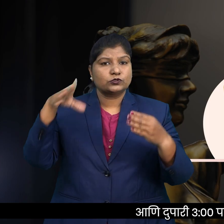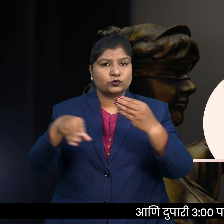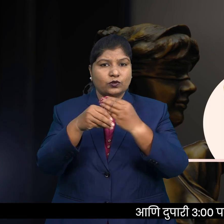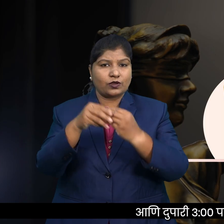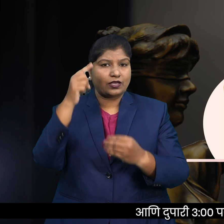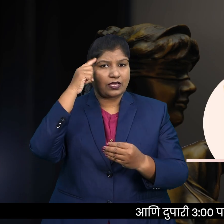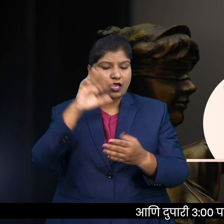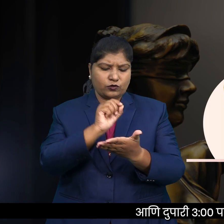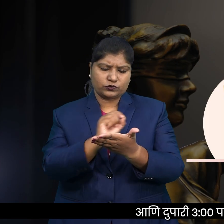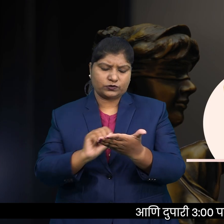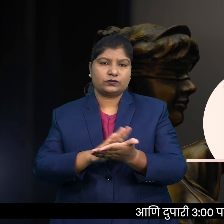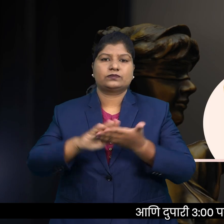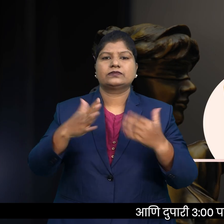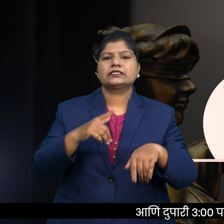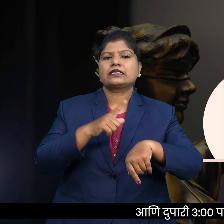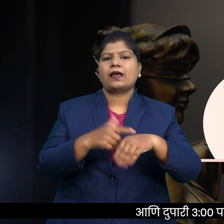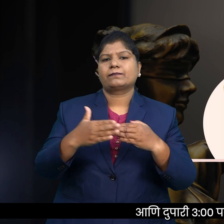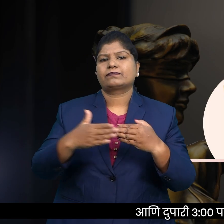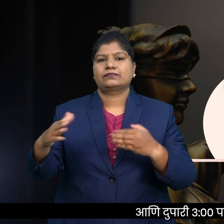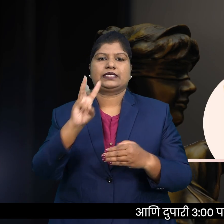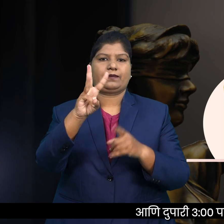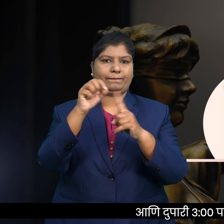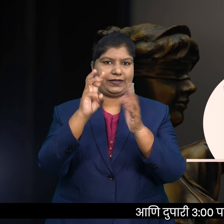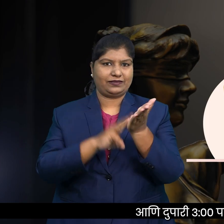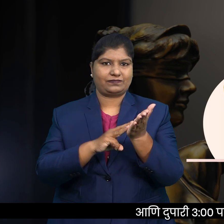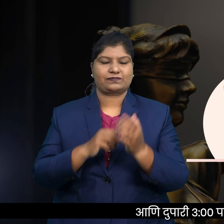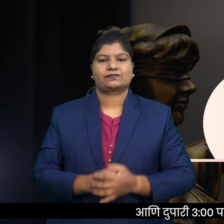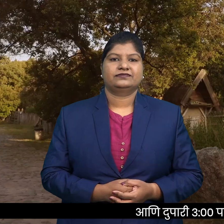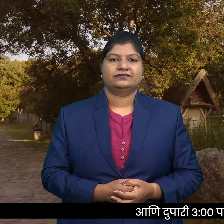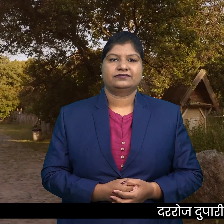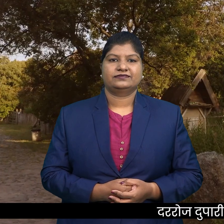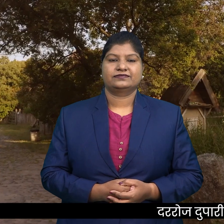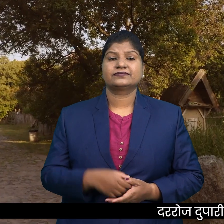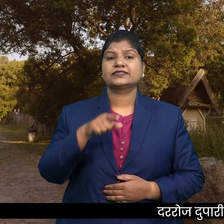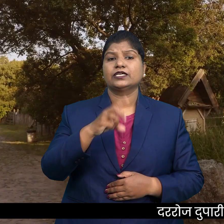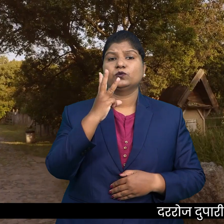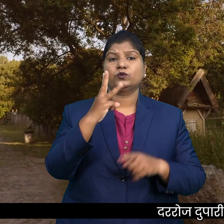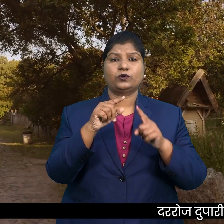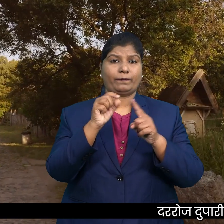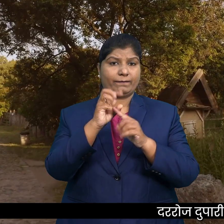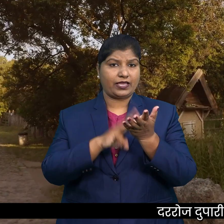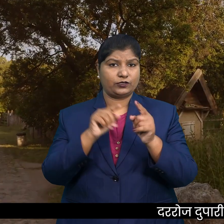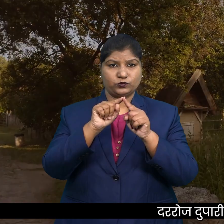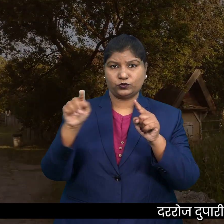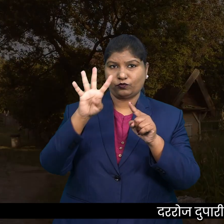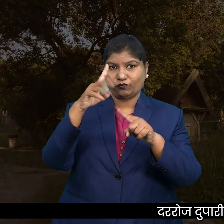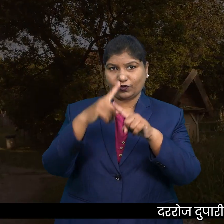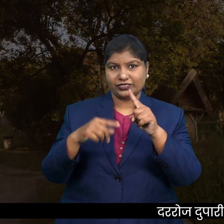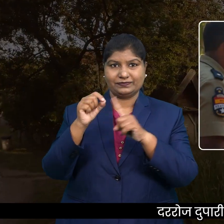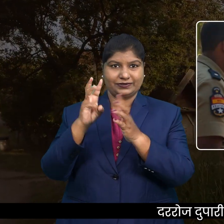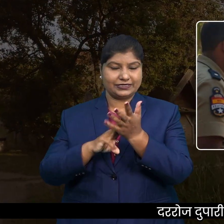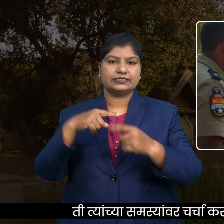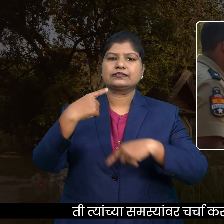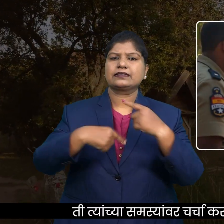दुपारी 3 पर्यंत आपले विचार जोडतात. दररोज दुपारी 3 ते